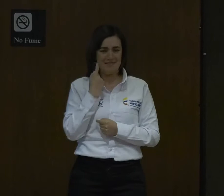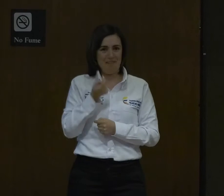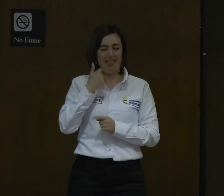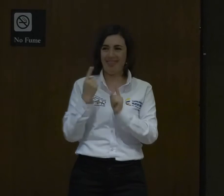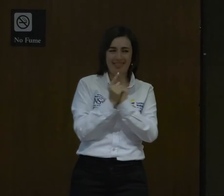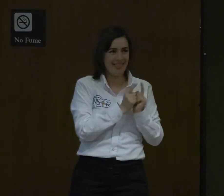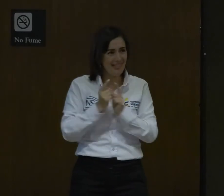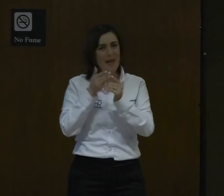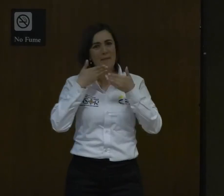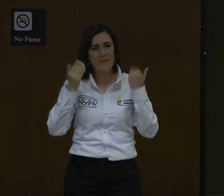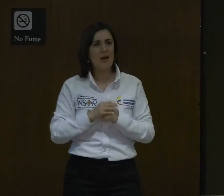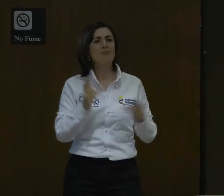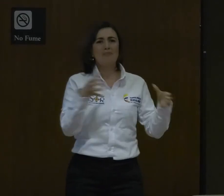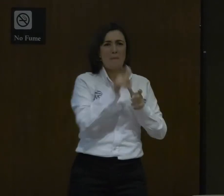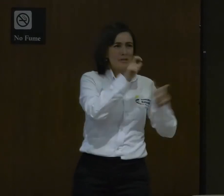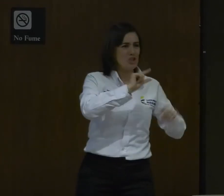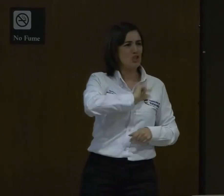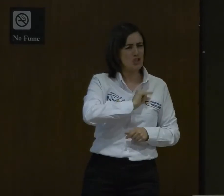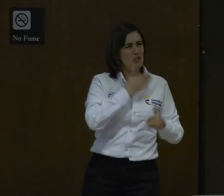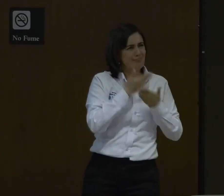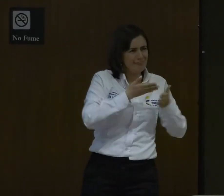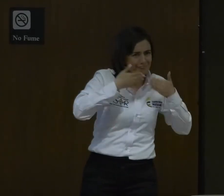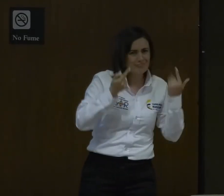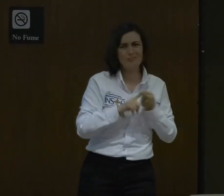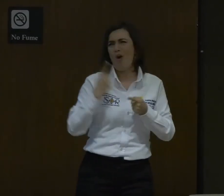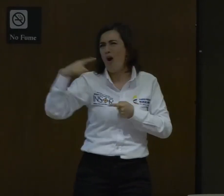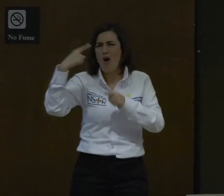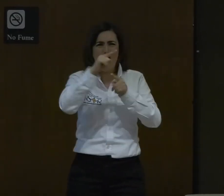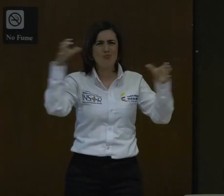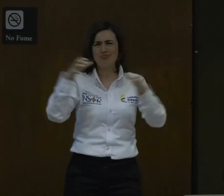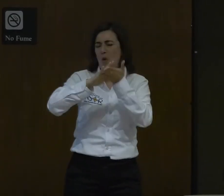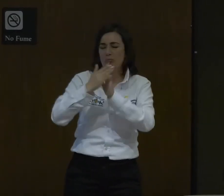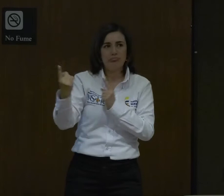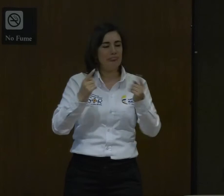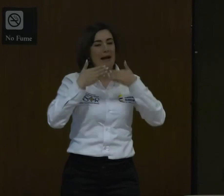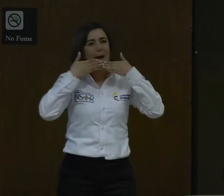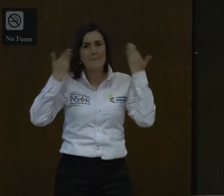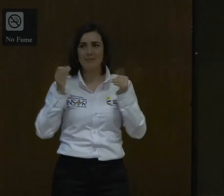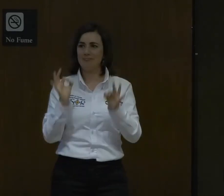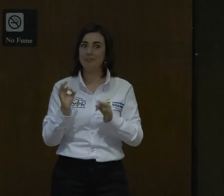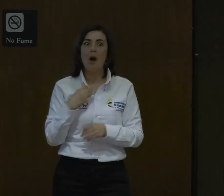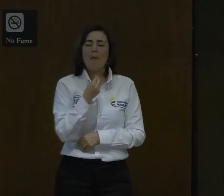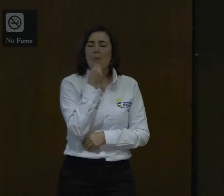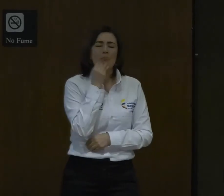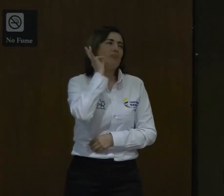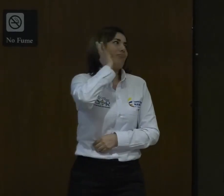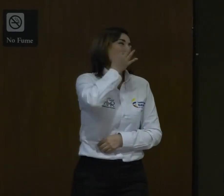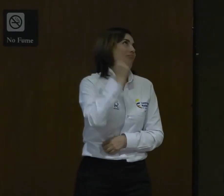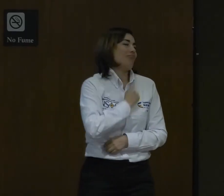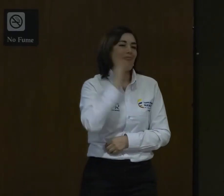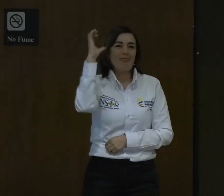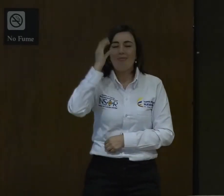día, a las personas del INSOR y otras personas de la comunidad. Me encanta la comida colombiana.